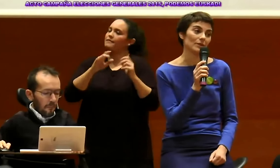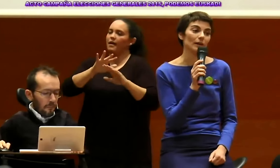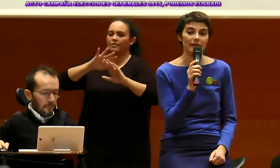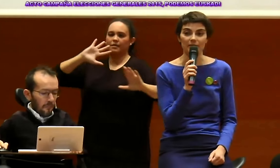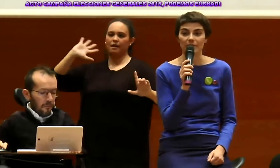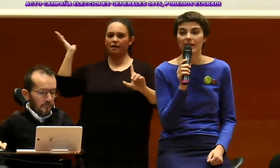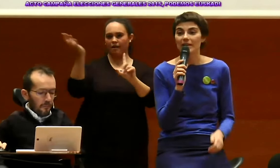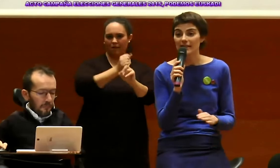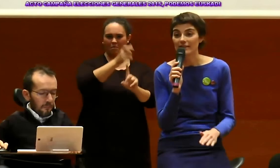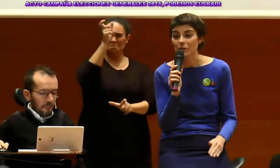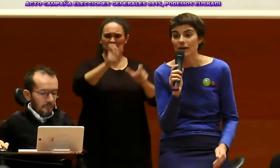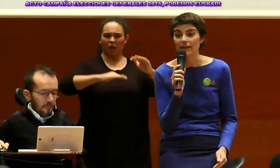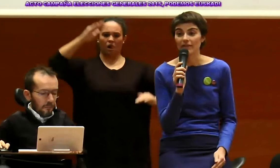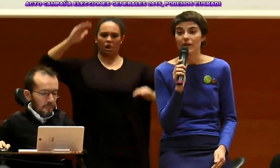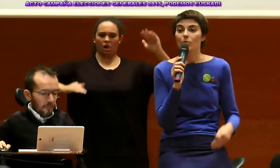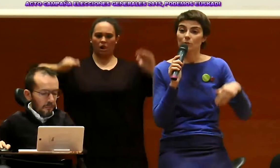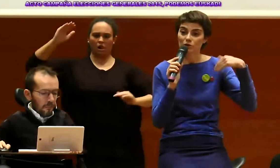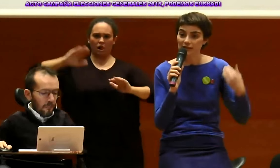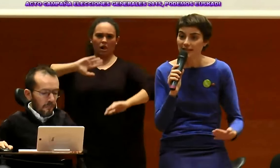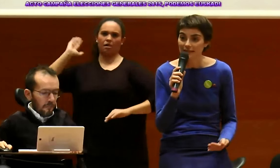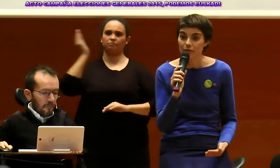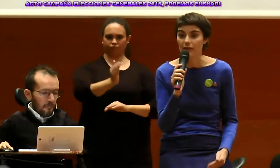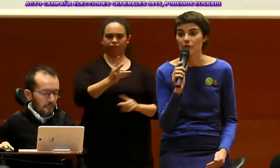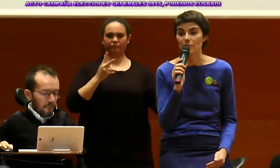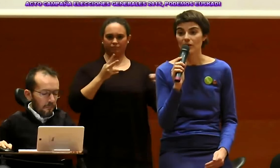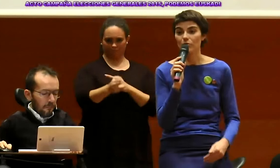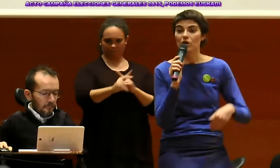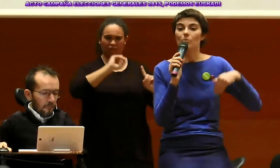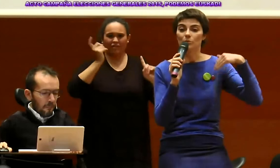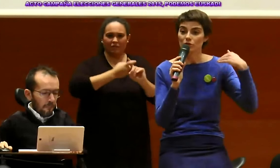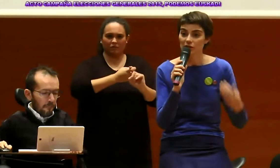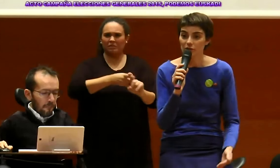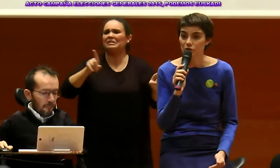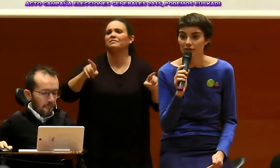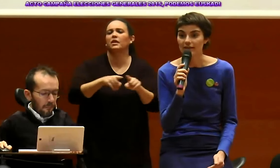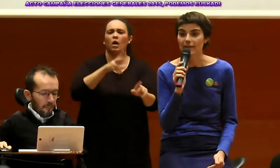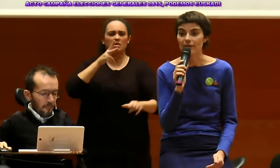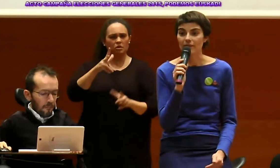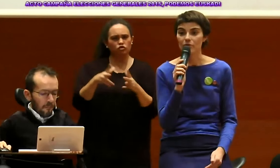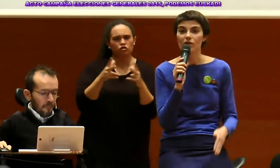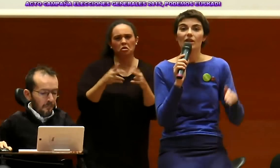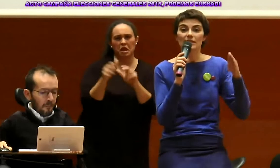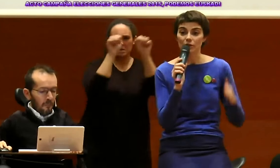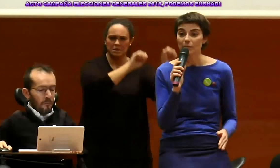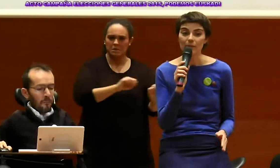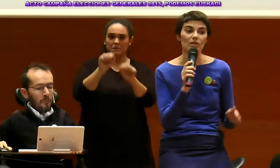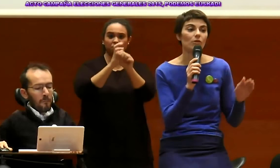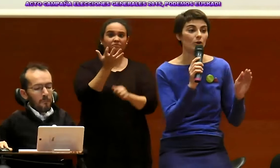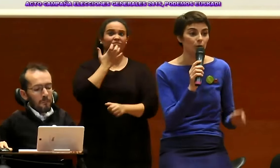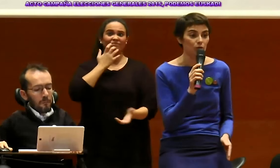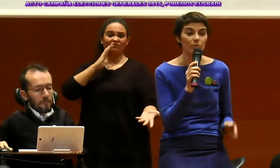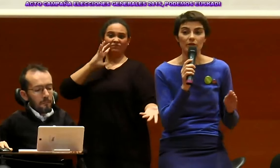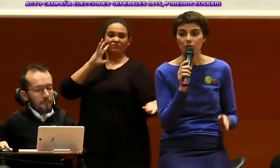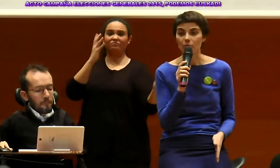generando desigualdad. Y esa desigualdad, por mucho rescate ciudadano que pongamos, por muchos derechos sociales que blindemos, si no cambiamos el